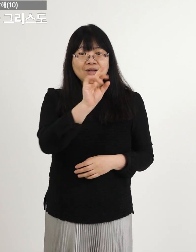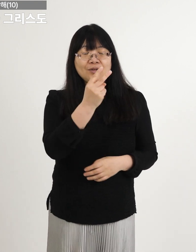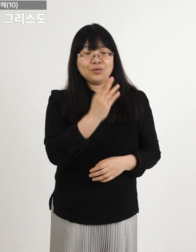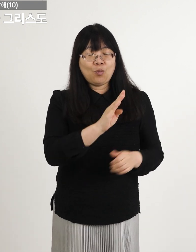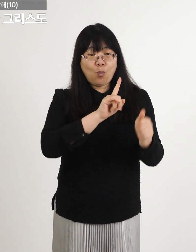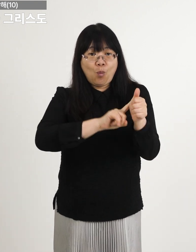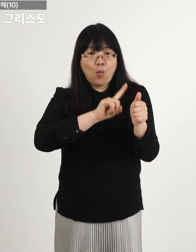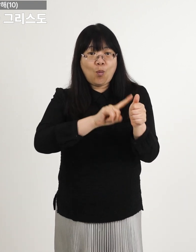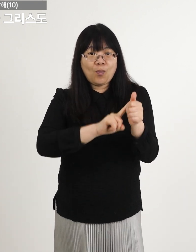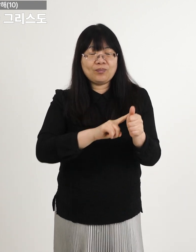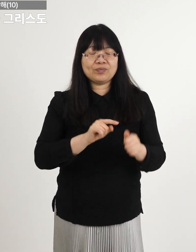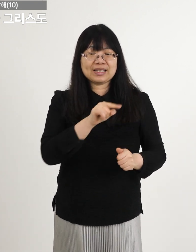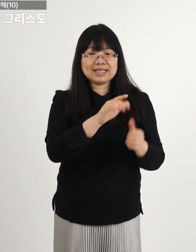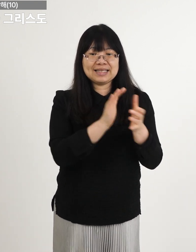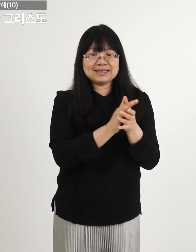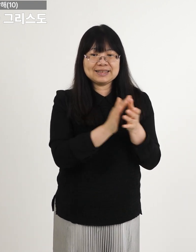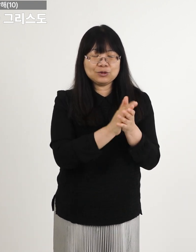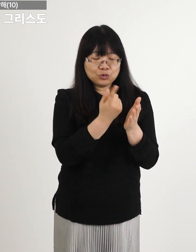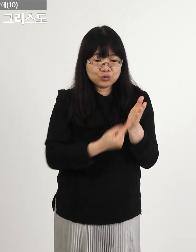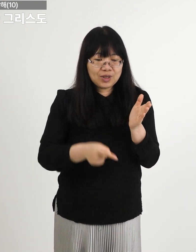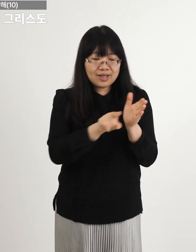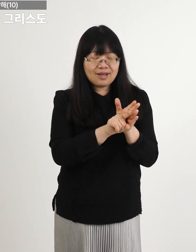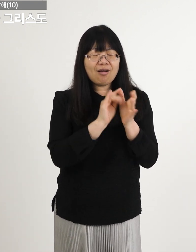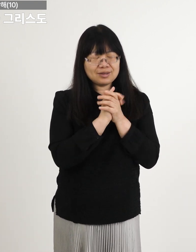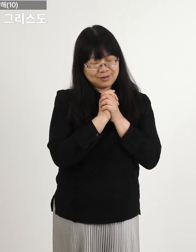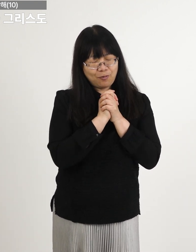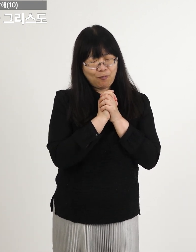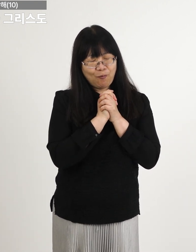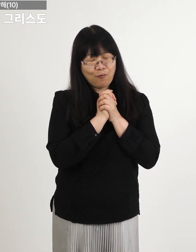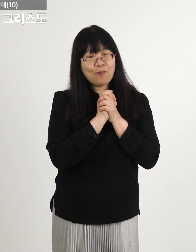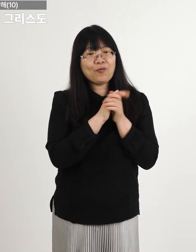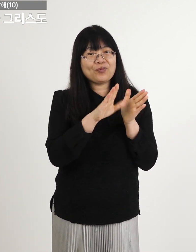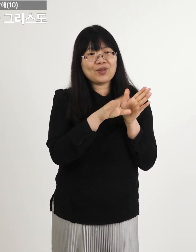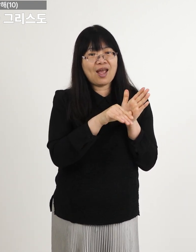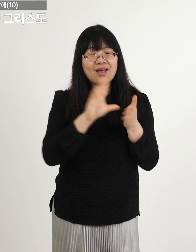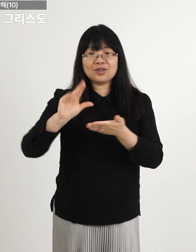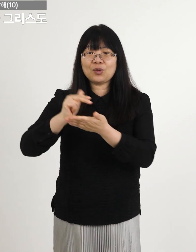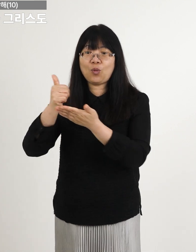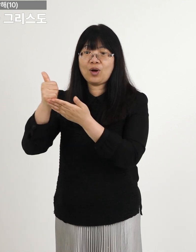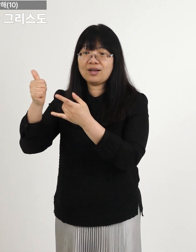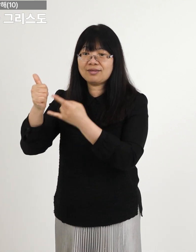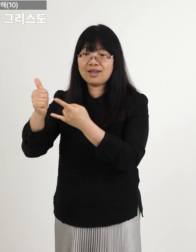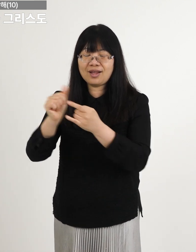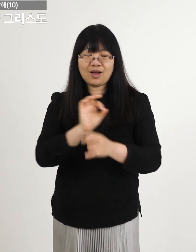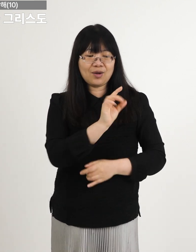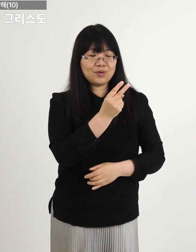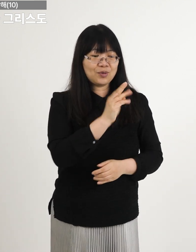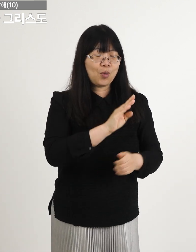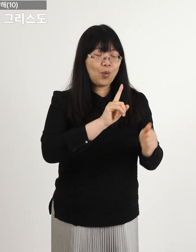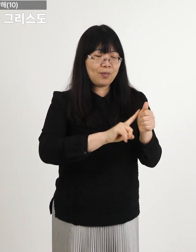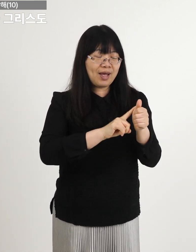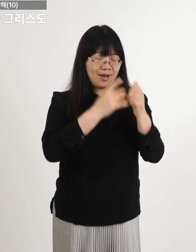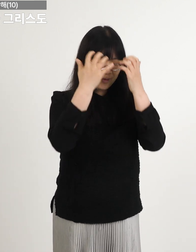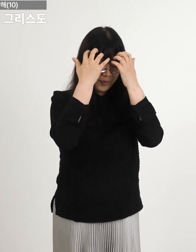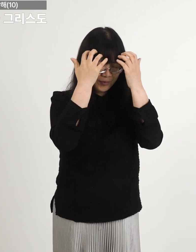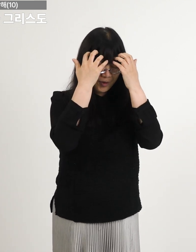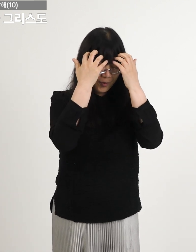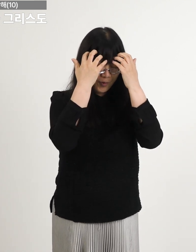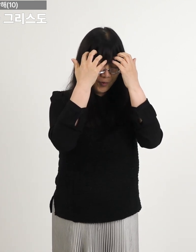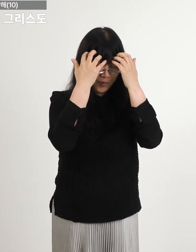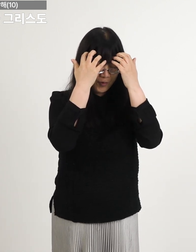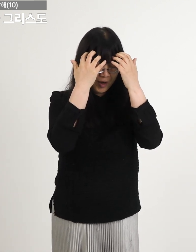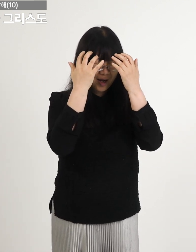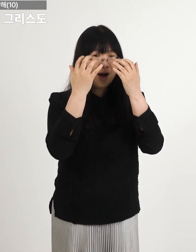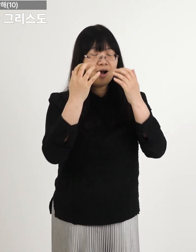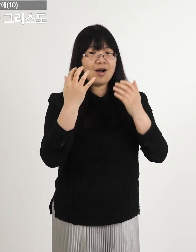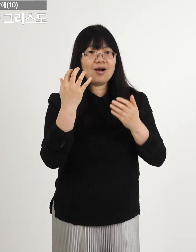욥이 그 친구들을 위하여 기도할 때 여호와께서 욥의 곤경을 돌이키시고